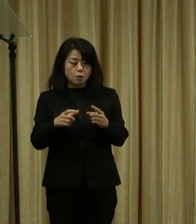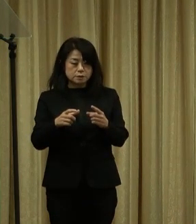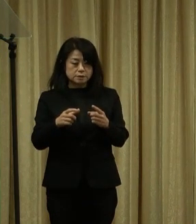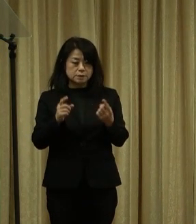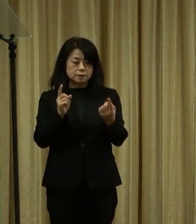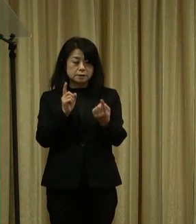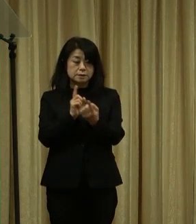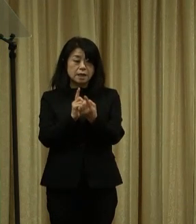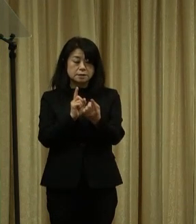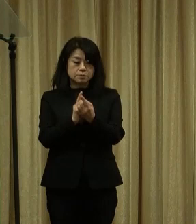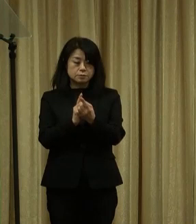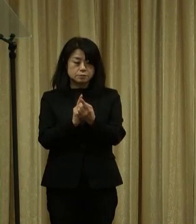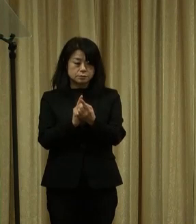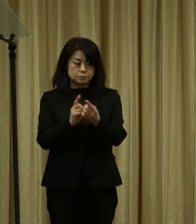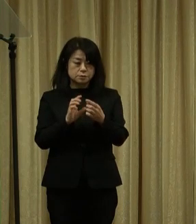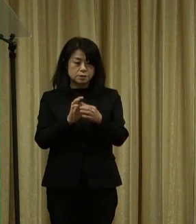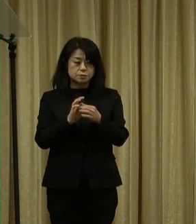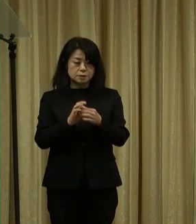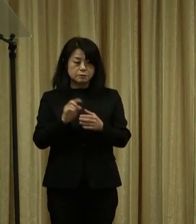組まれたかっていうところを教えていただけないでしょうか。